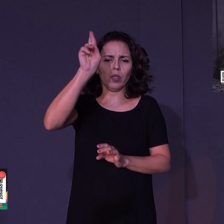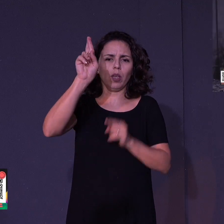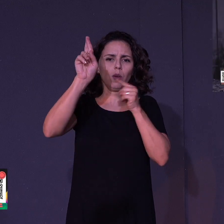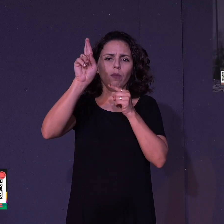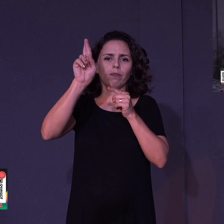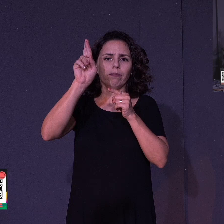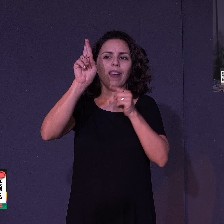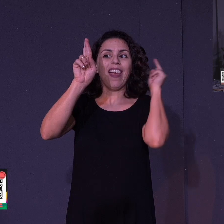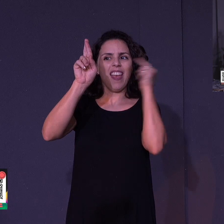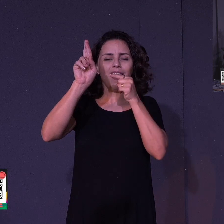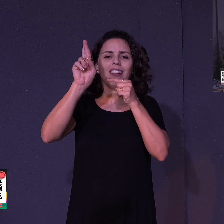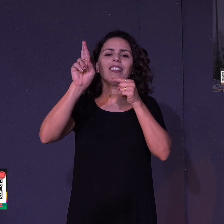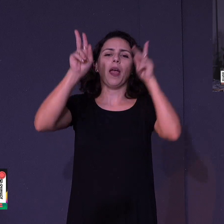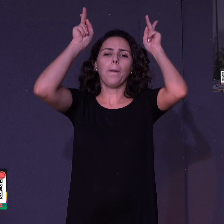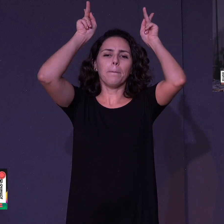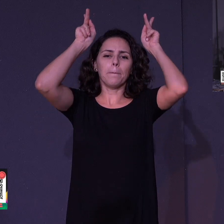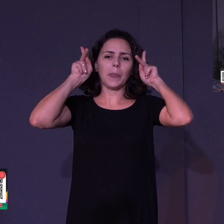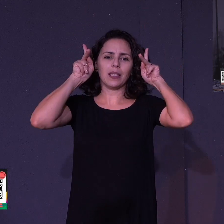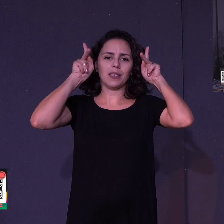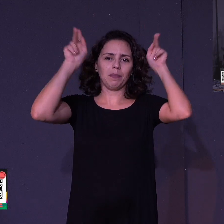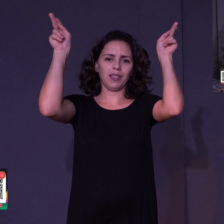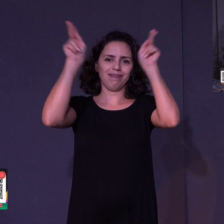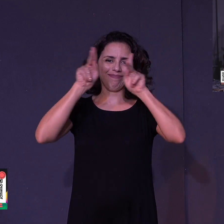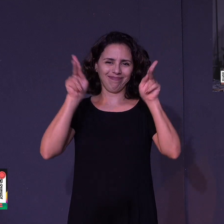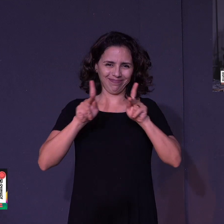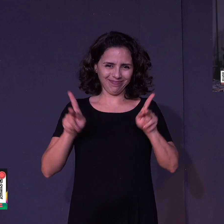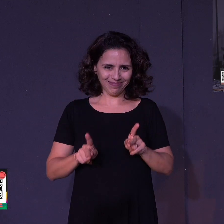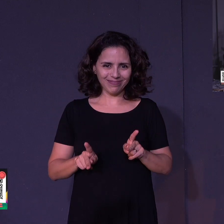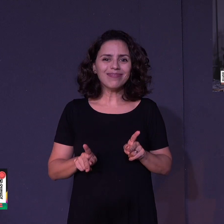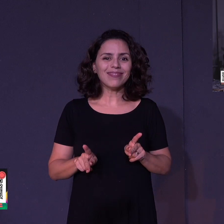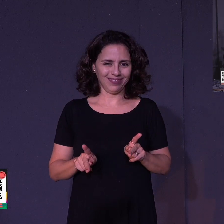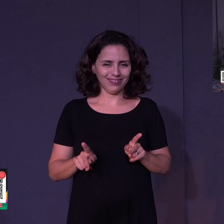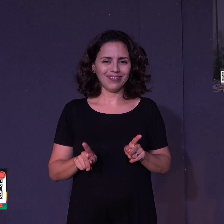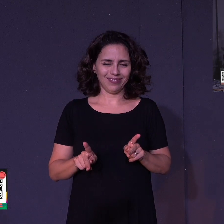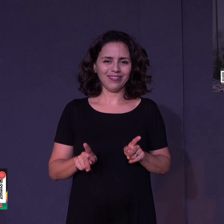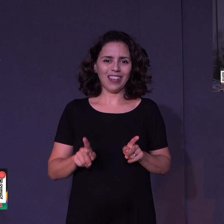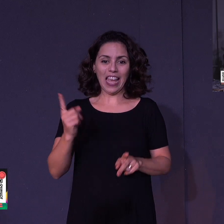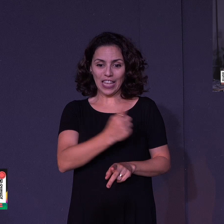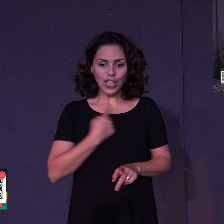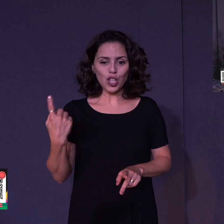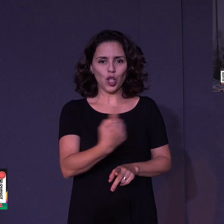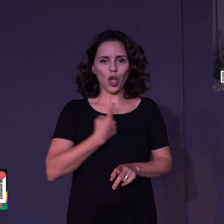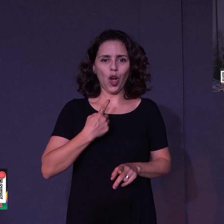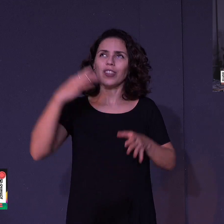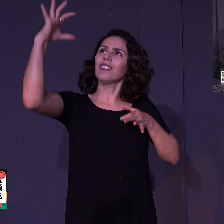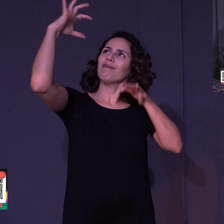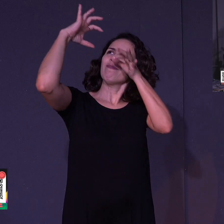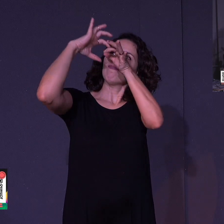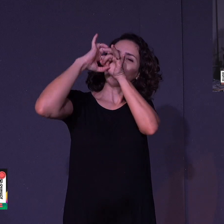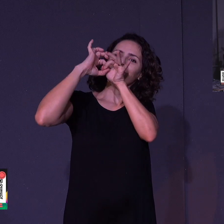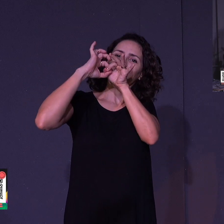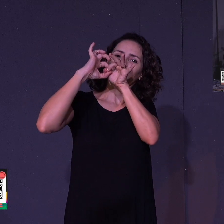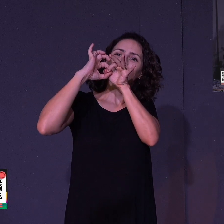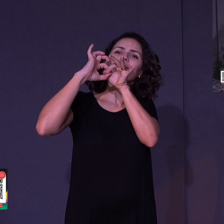príncipe da paz. Foi Ele que Deus mandou para que nos reconectássemos ao Senhor, a Deus, e que nós